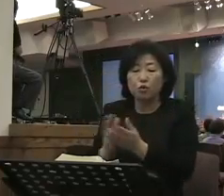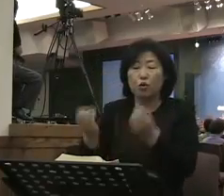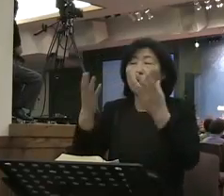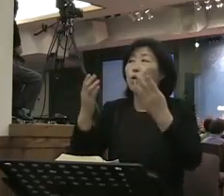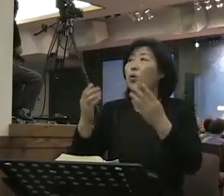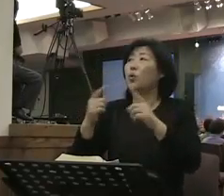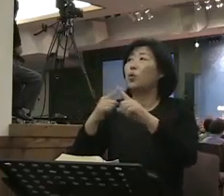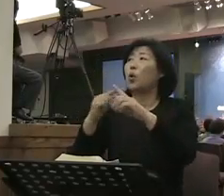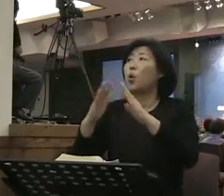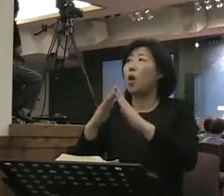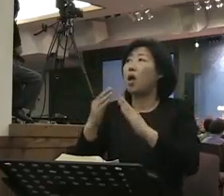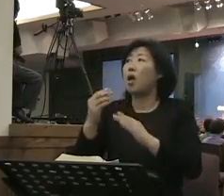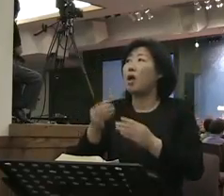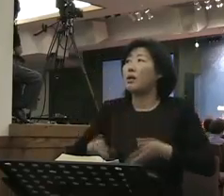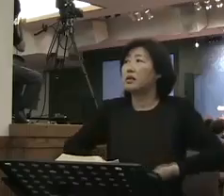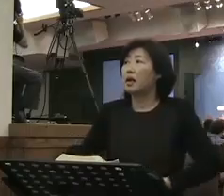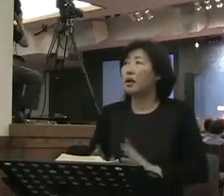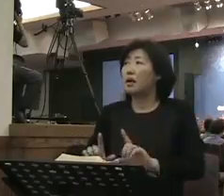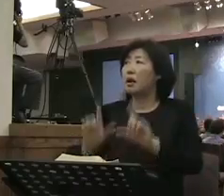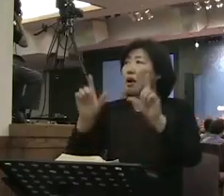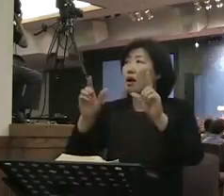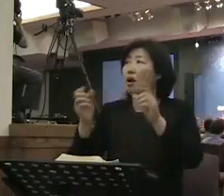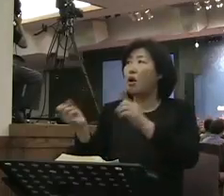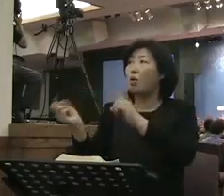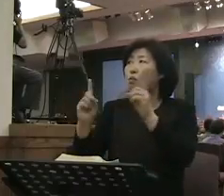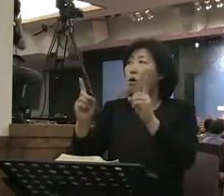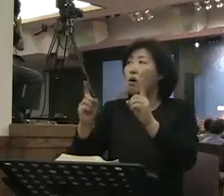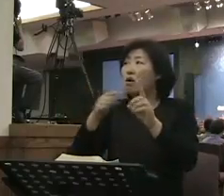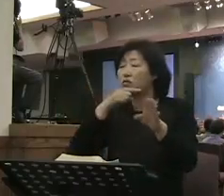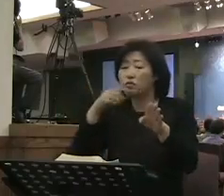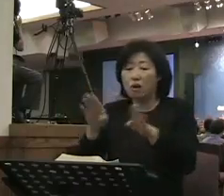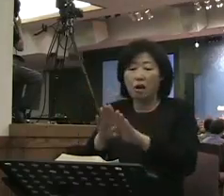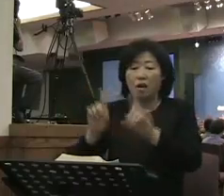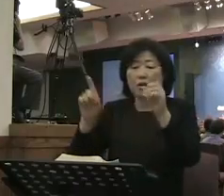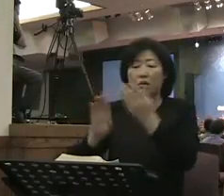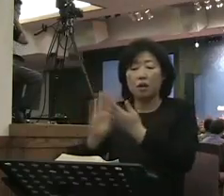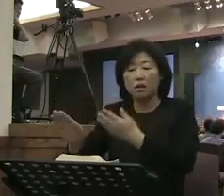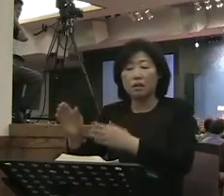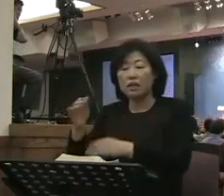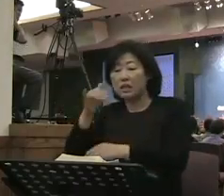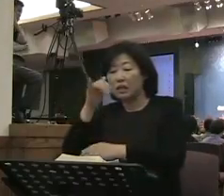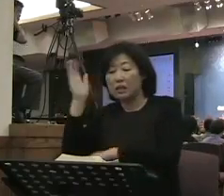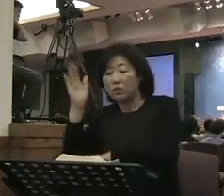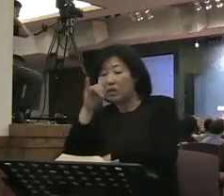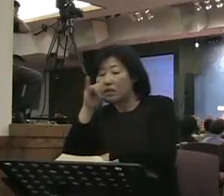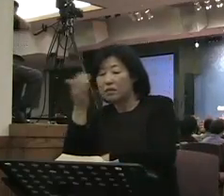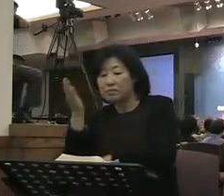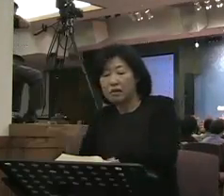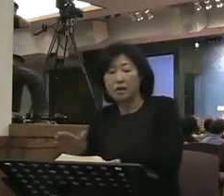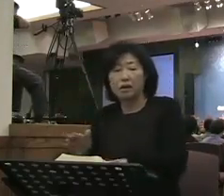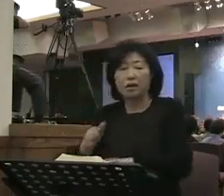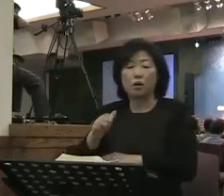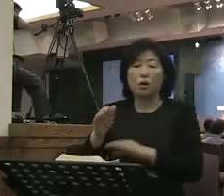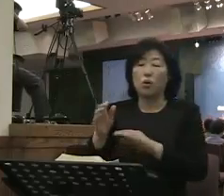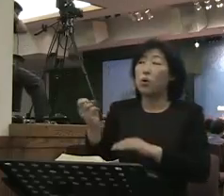생일과 또한 부활주의를 맞이하여 다른 데서 말씀을 보았지만 오늘 다시 창세기서로 말씀을 우리가